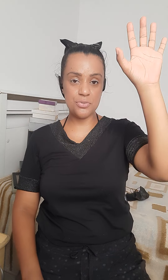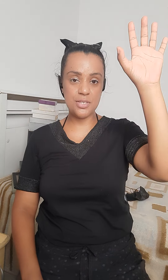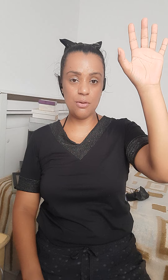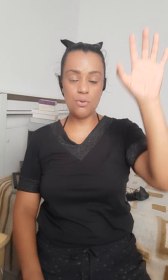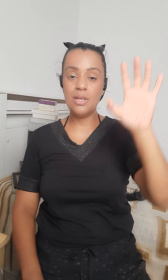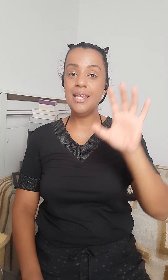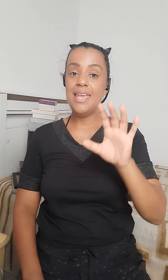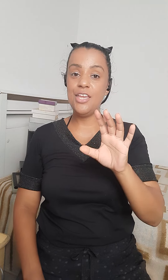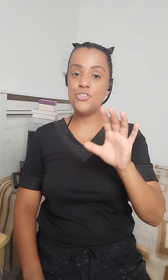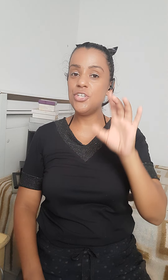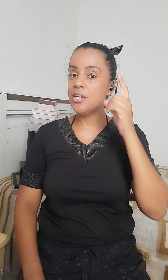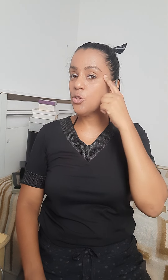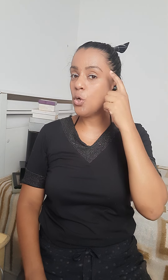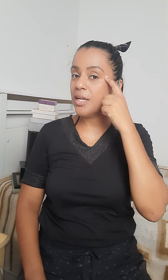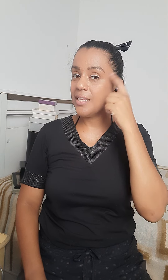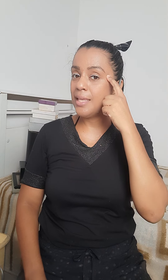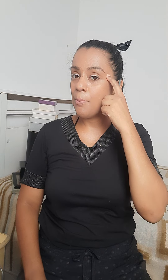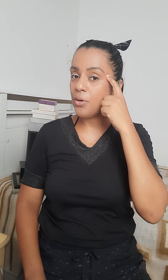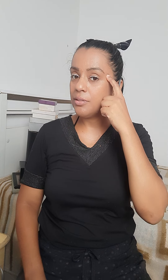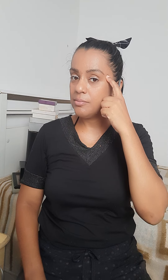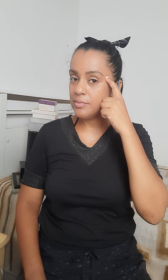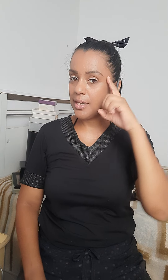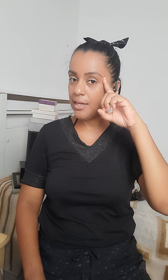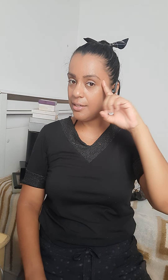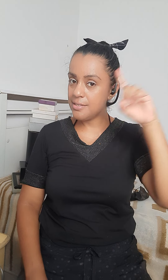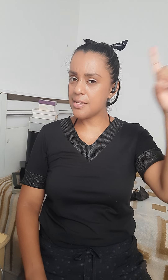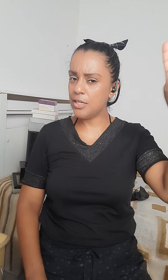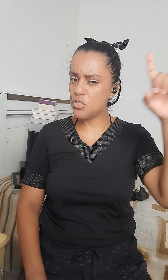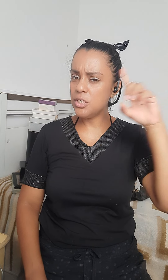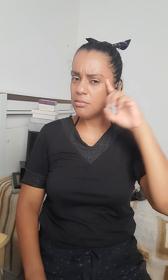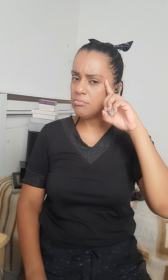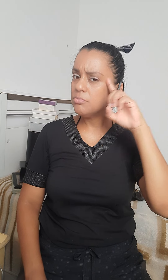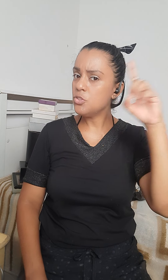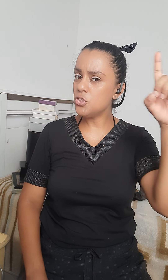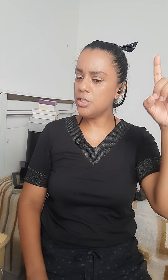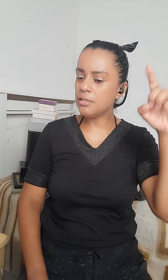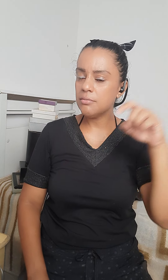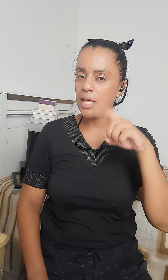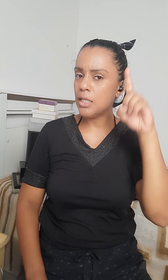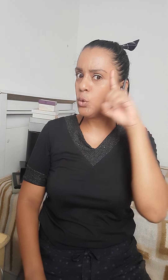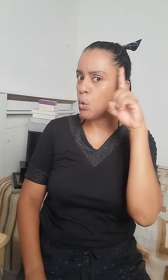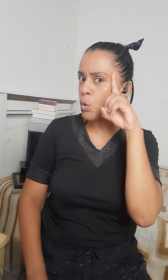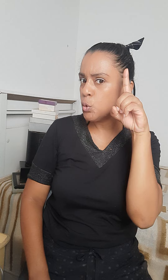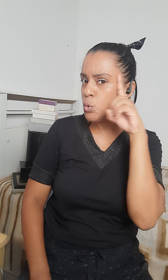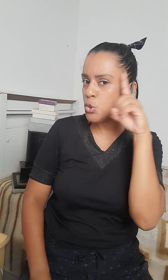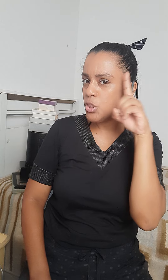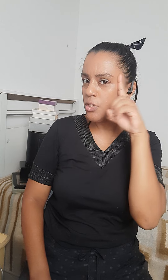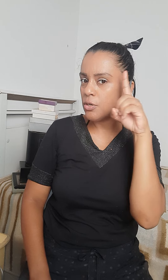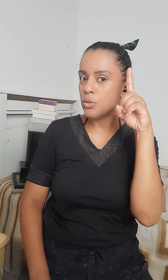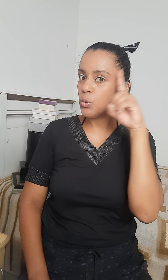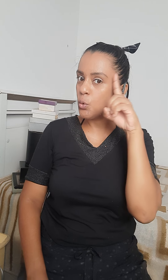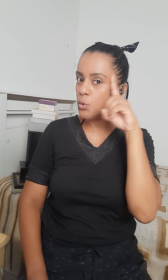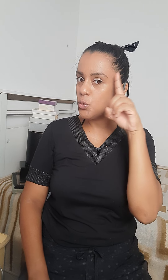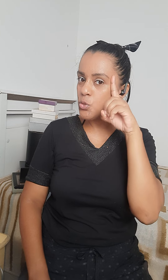céu. E dia toca na têmpora, tá? E sai dia, dia, tá? Todo dia,